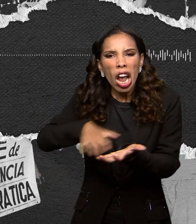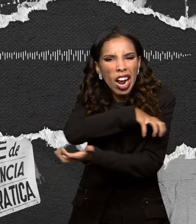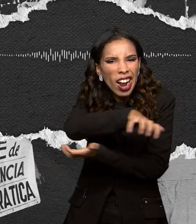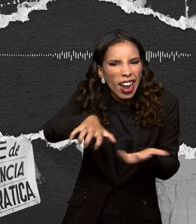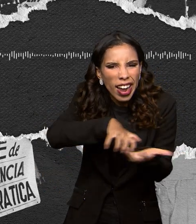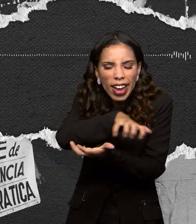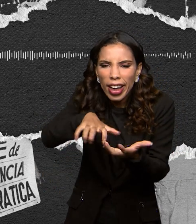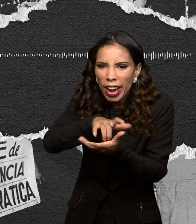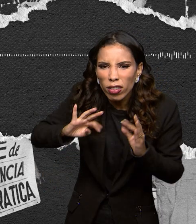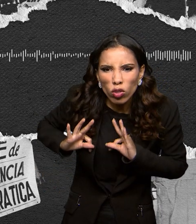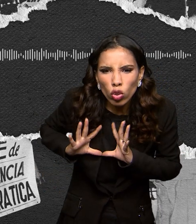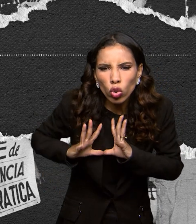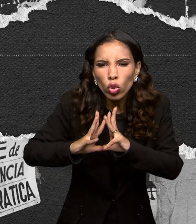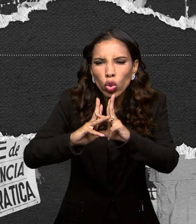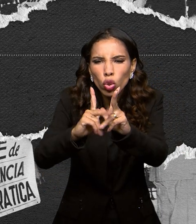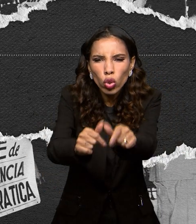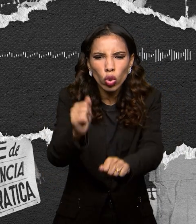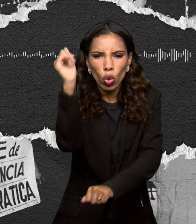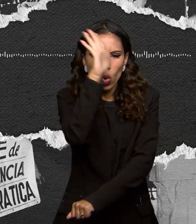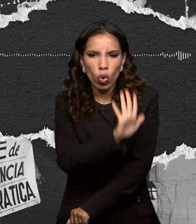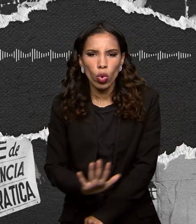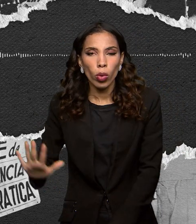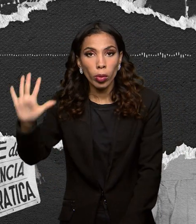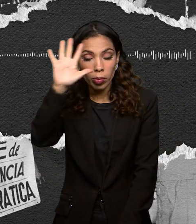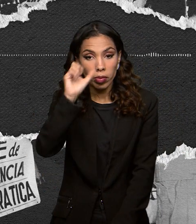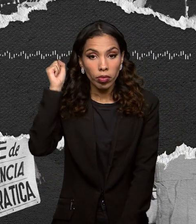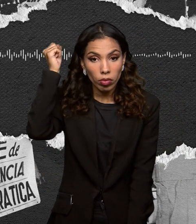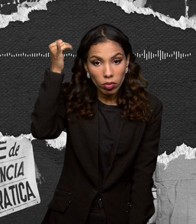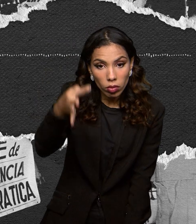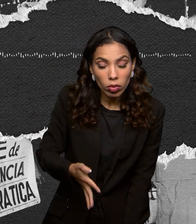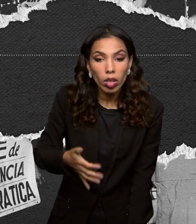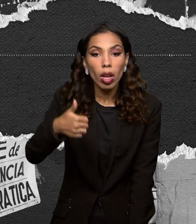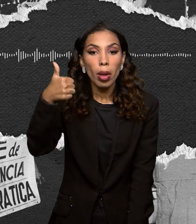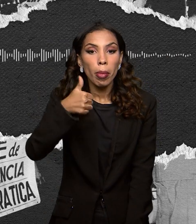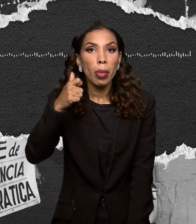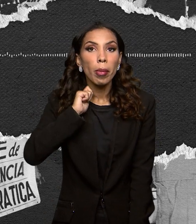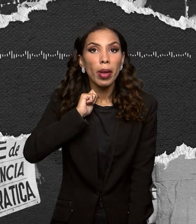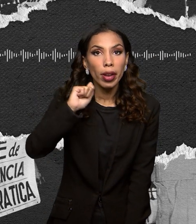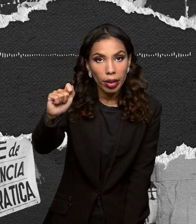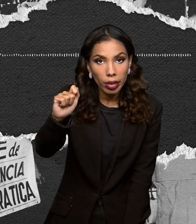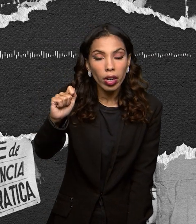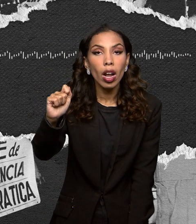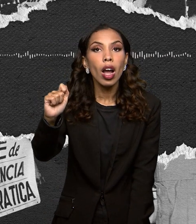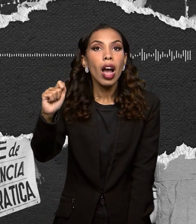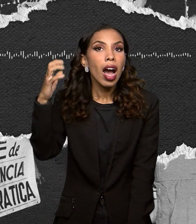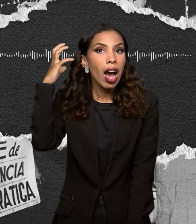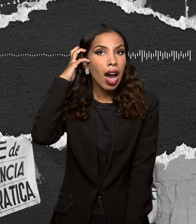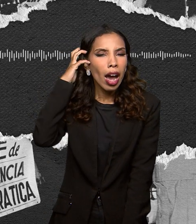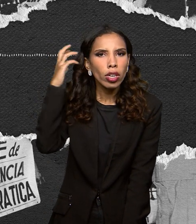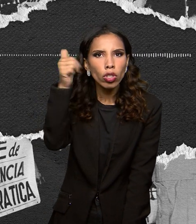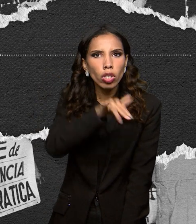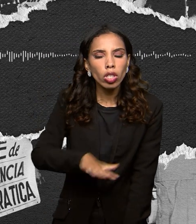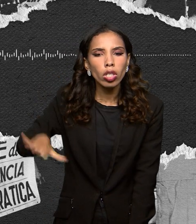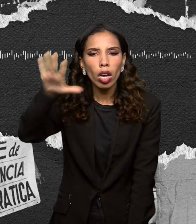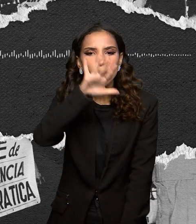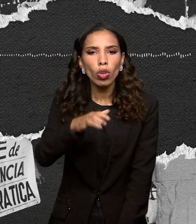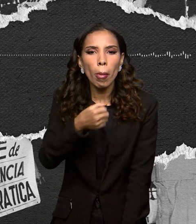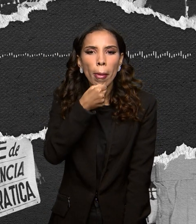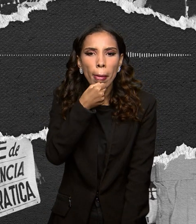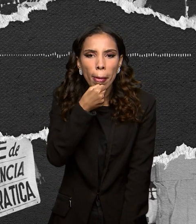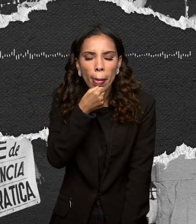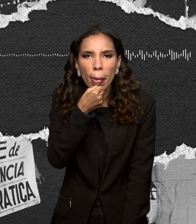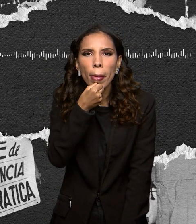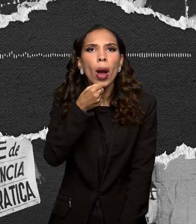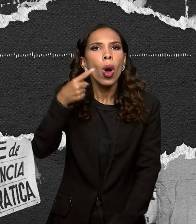geral em todo o território nacional. Na madrugada do dia 1º de abril, a Rádio Nacional deixou os microfones abertos para o depoimento